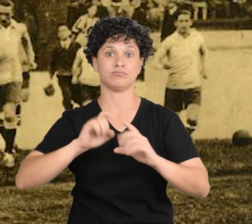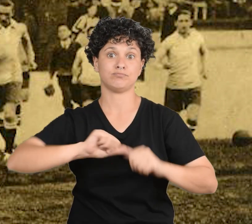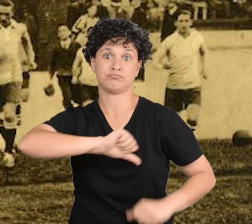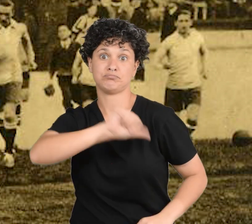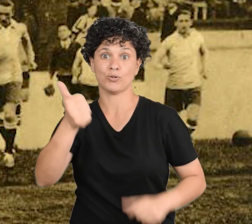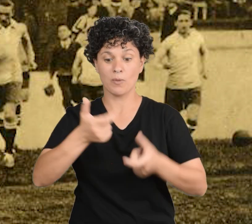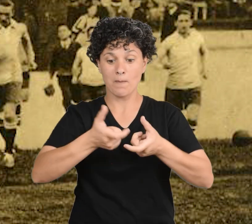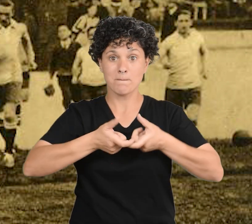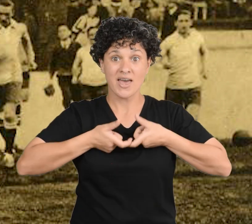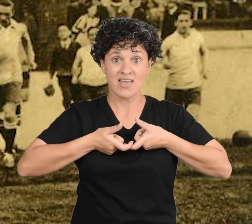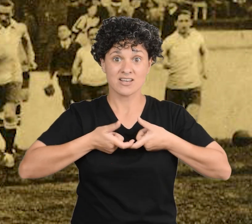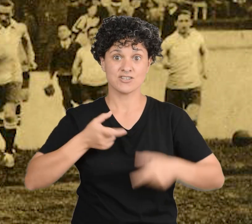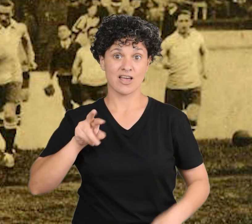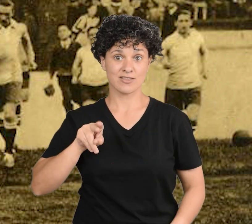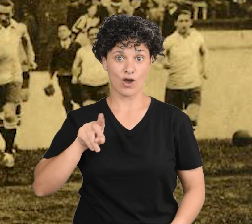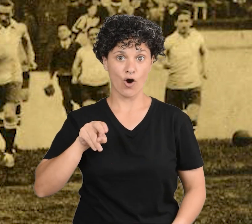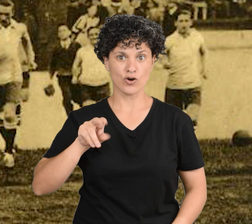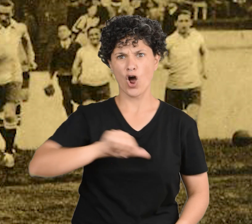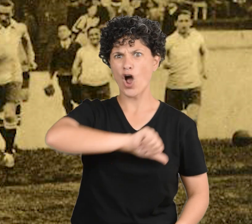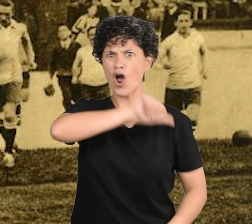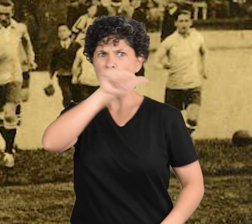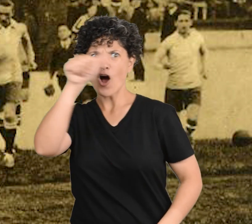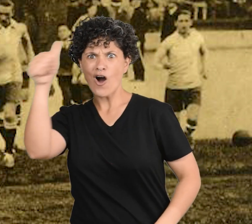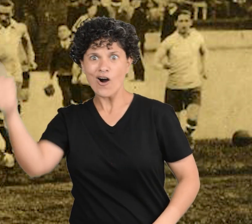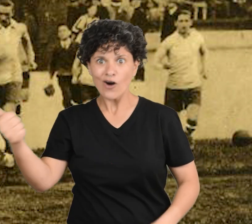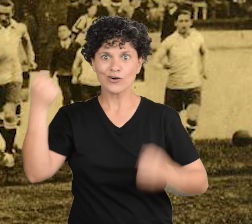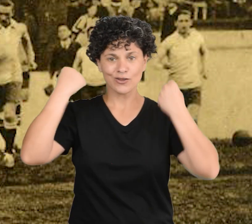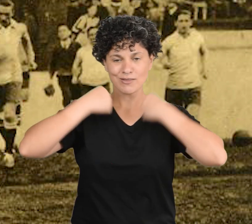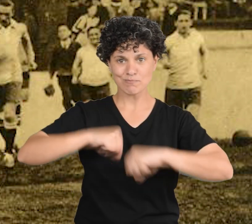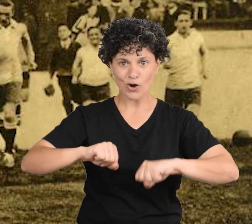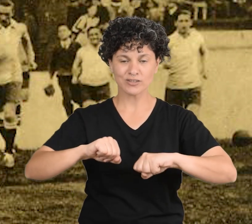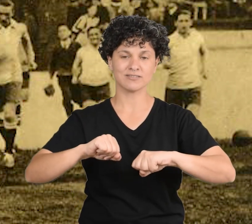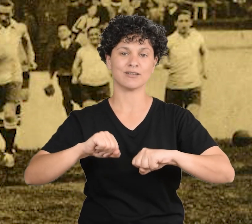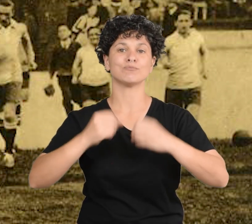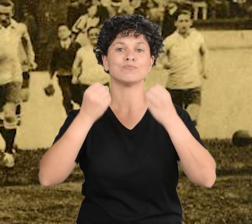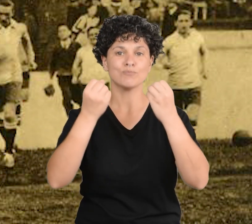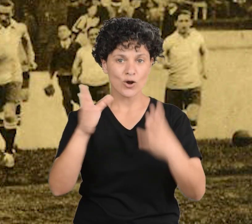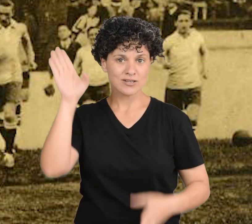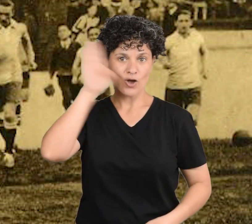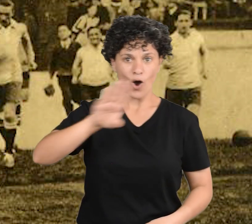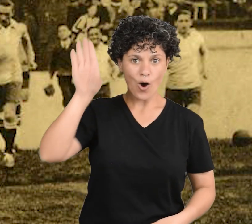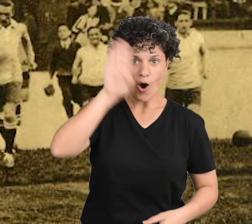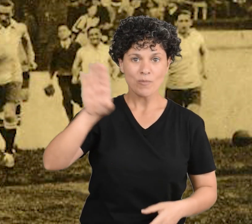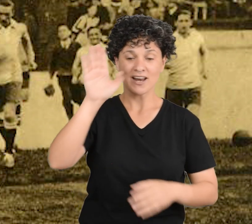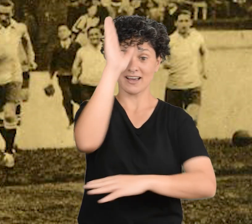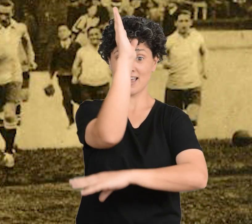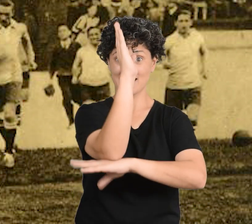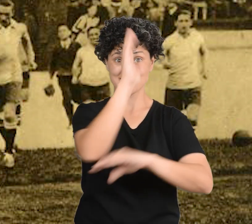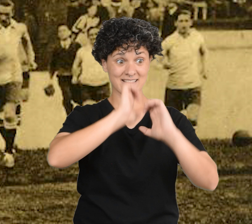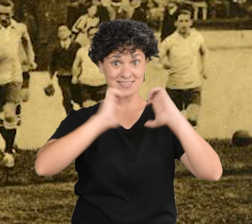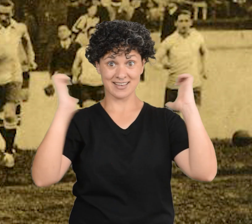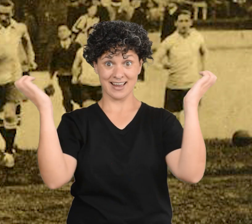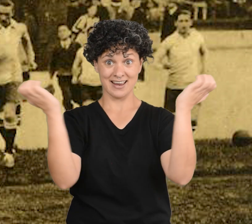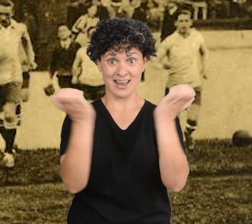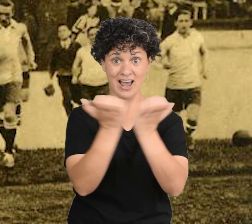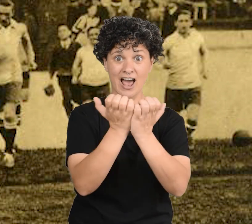a Uruguay el título de campeón olímpico ganando la medalla de oro. Por esta gran hazaña deportiva, es